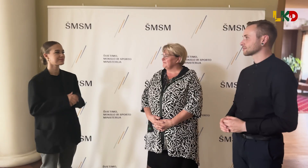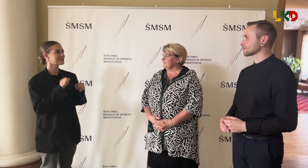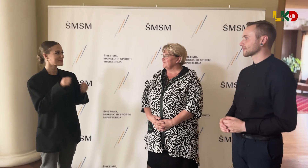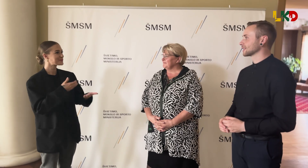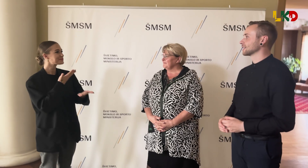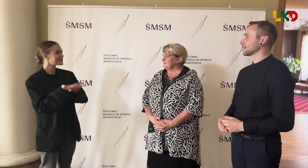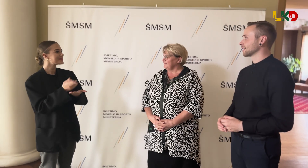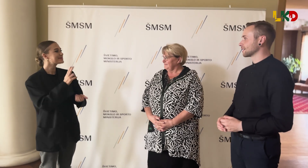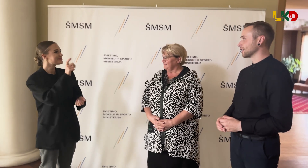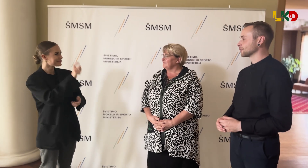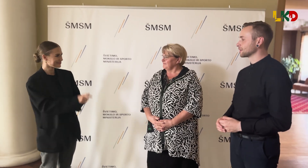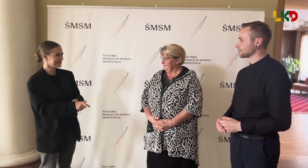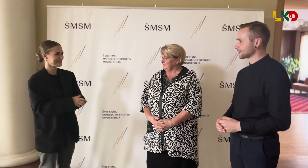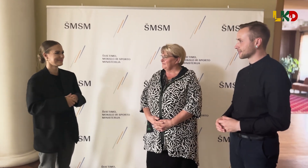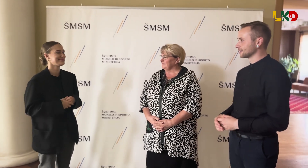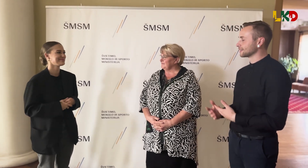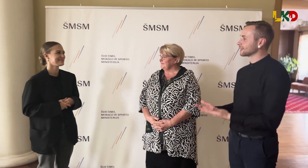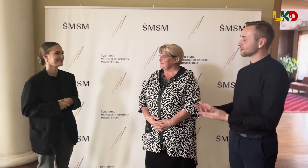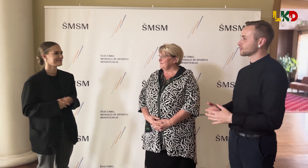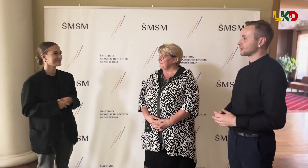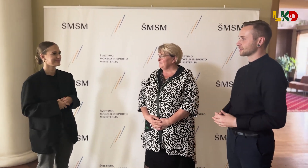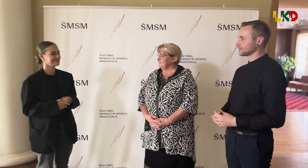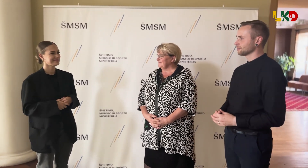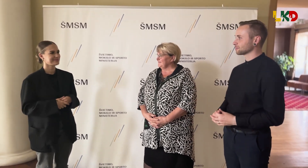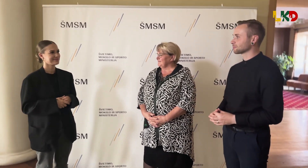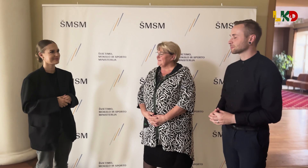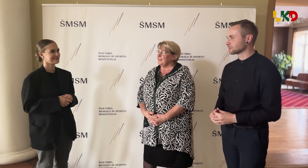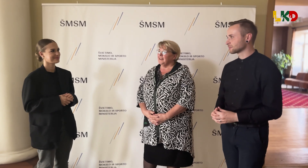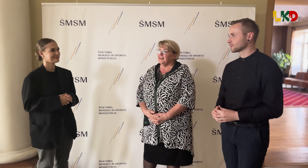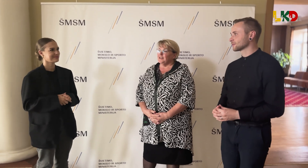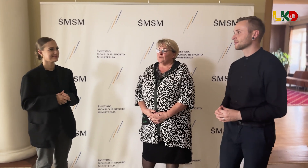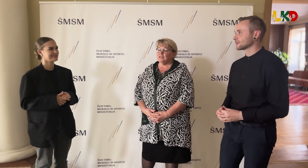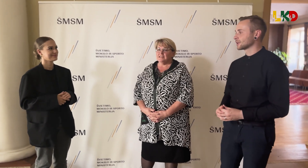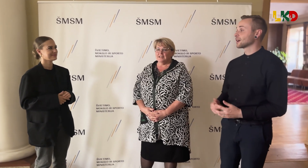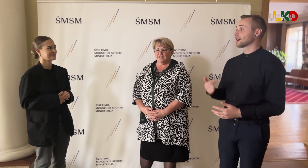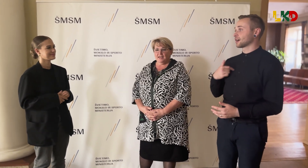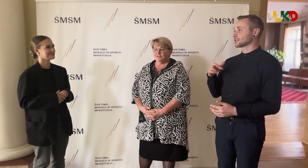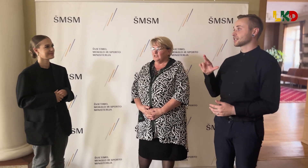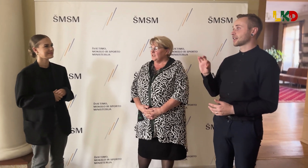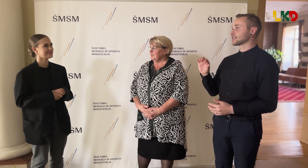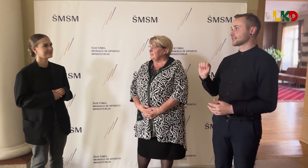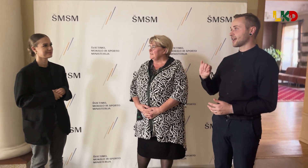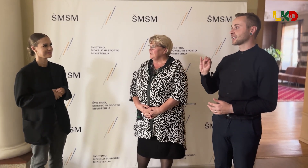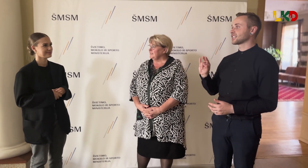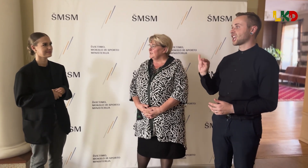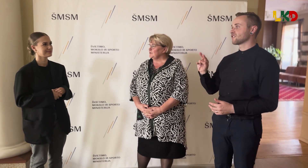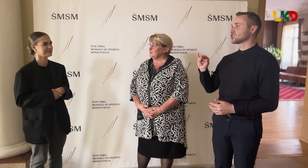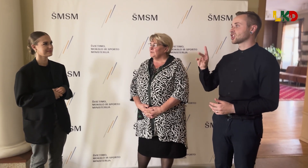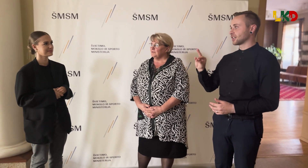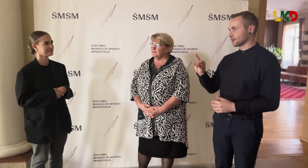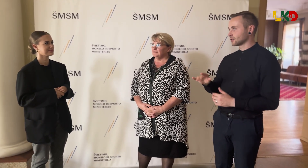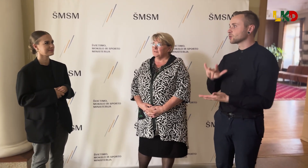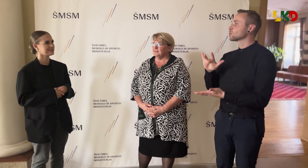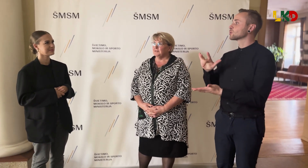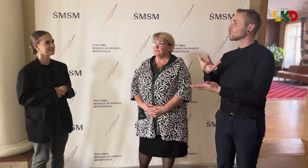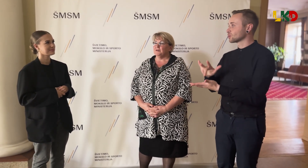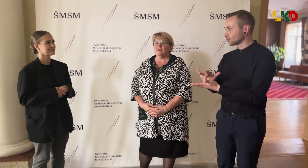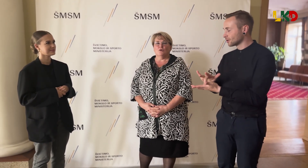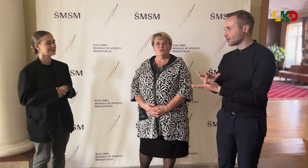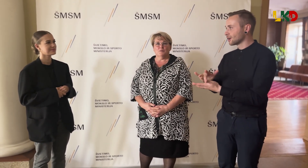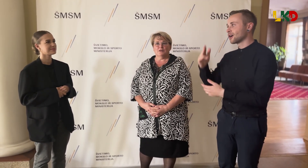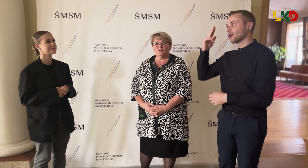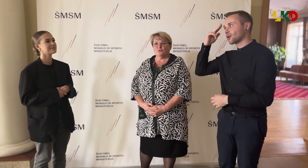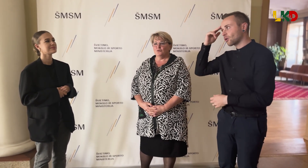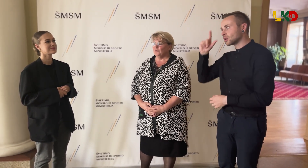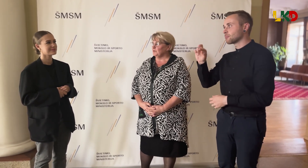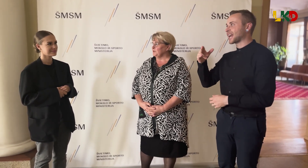ačiū. Ar galėtumėte prisipratyti, kas jis atvyta? Esu Rastėja Kerščiai iš